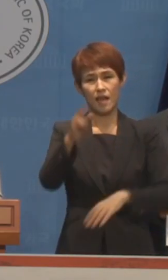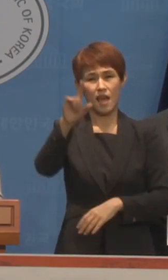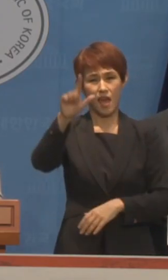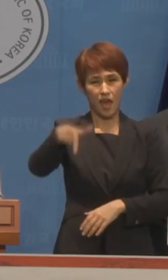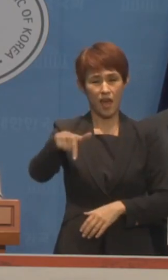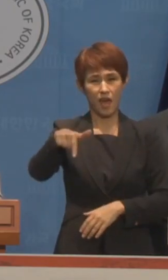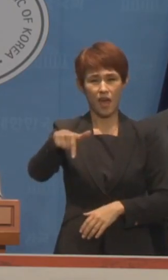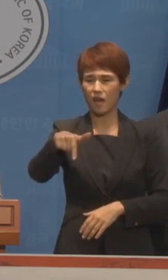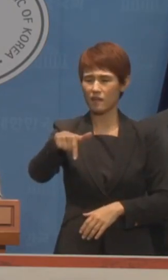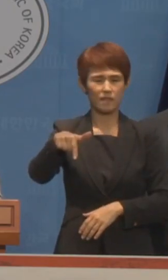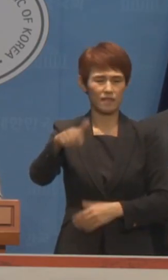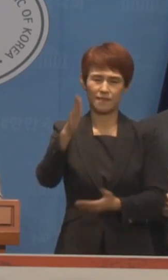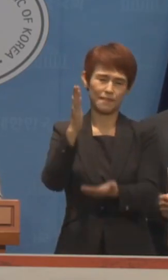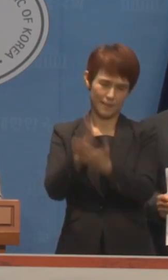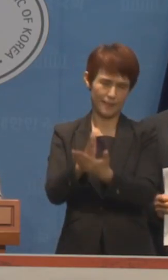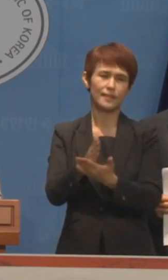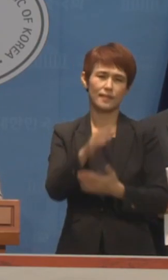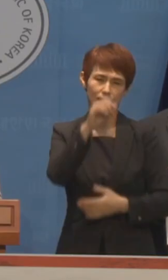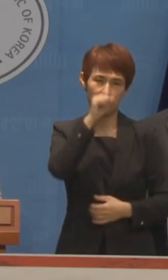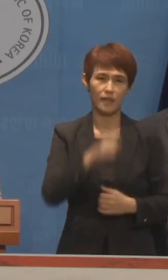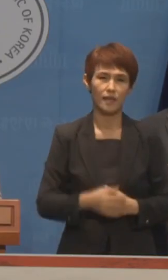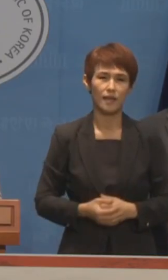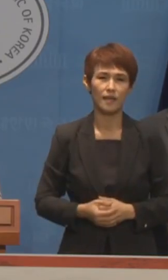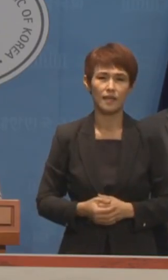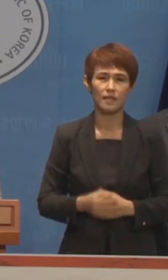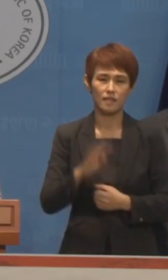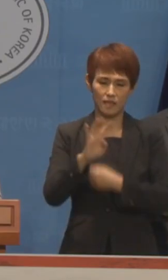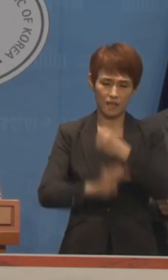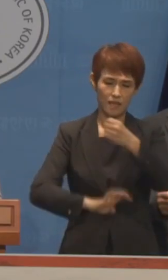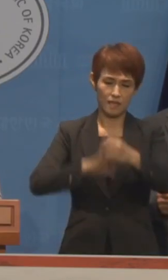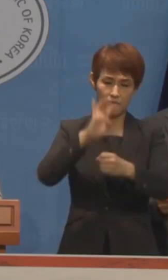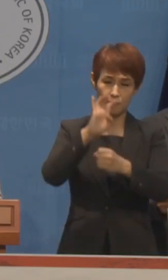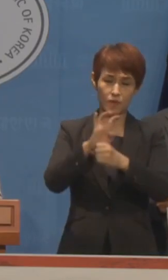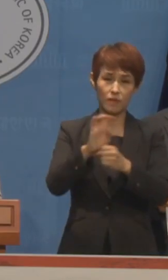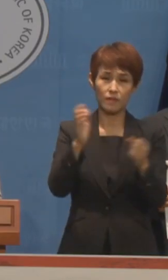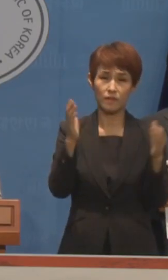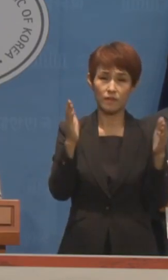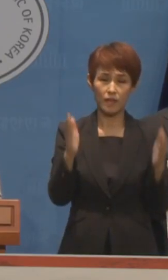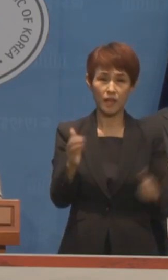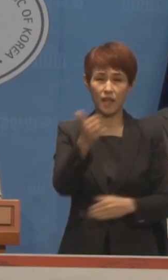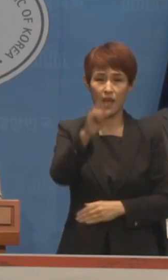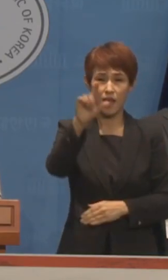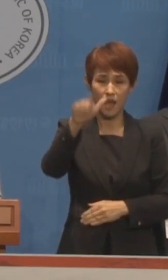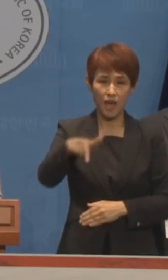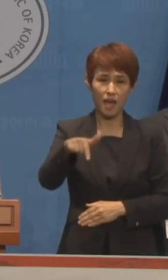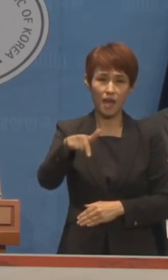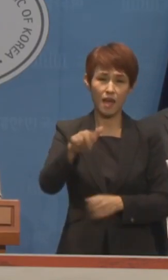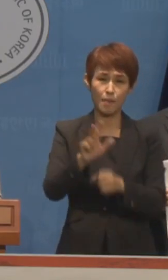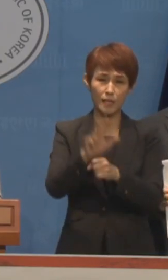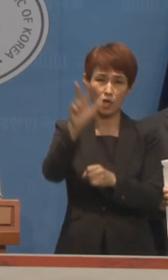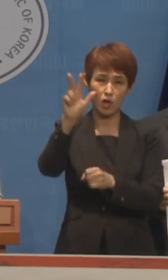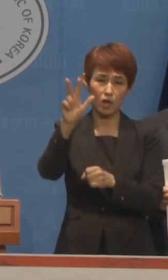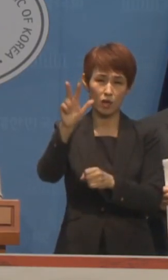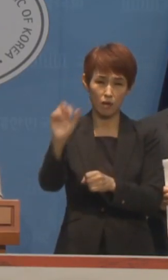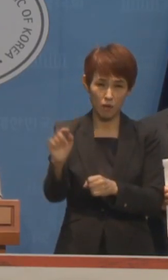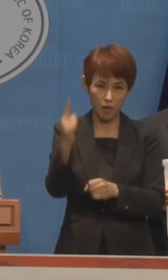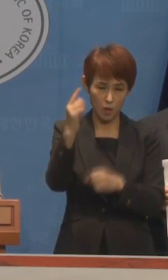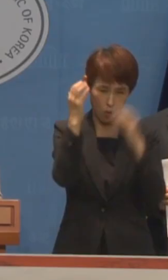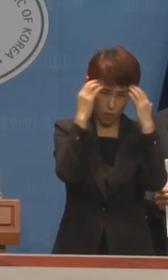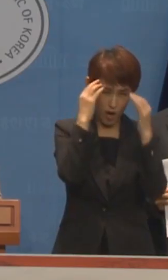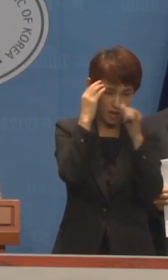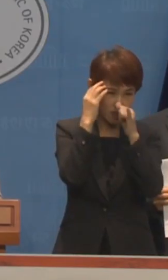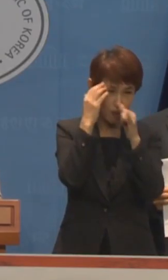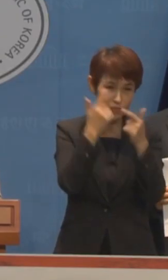핵으로부터 벗어나는 것입니다. 40년이 넘는 시간 동안 핵발전에 종속되어 온 지역 주민이 이제